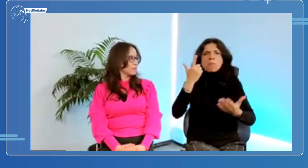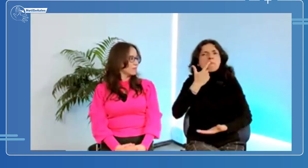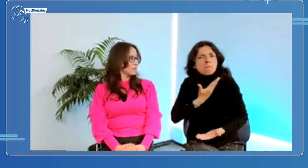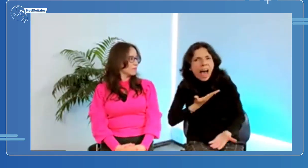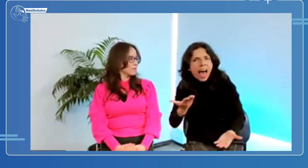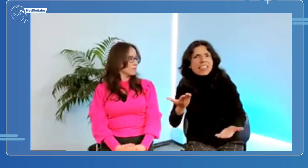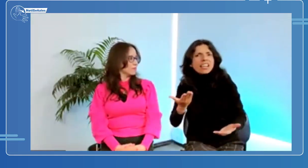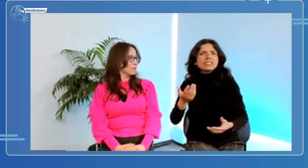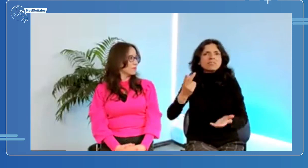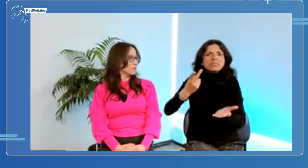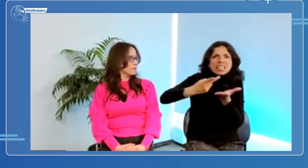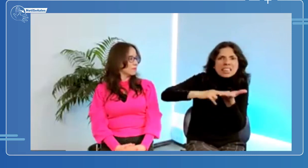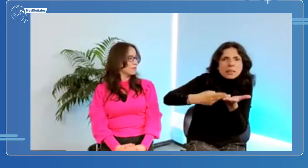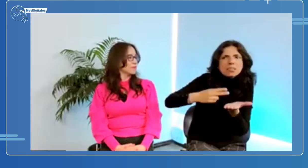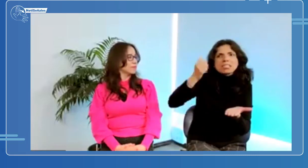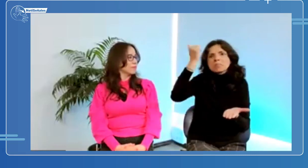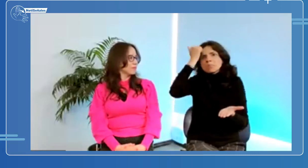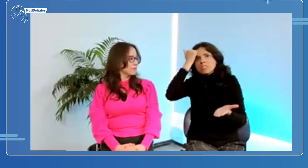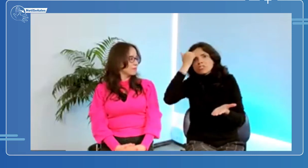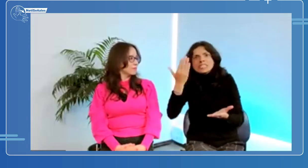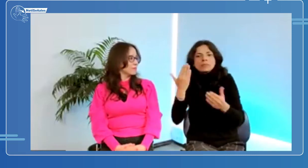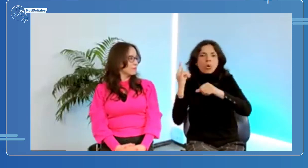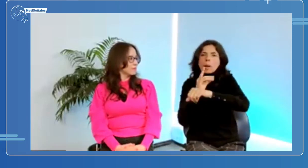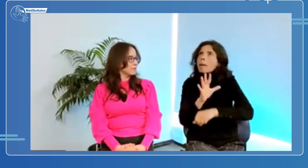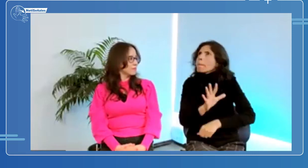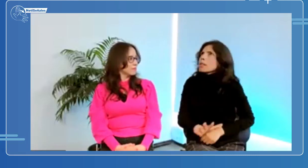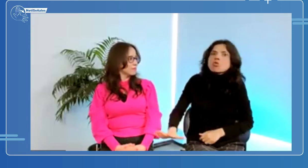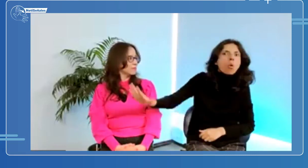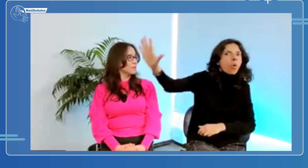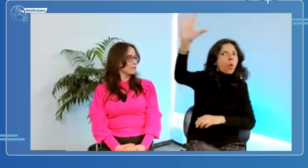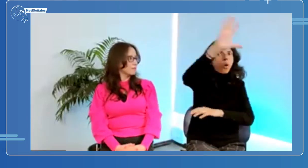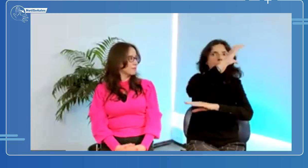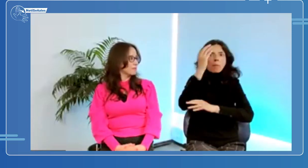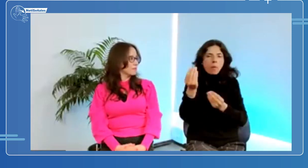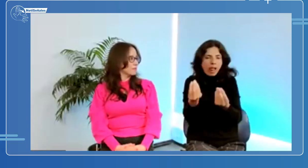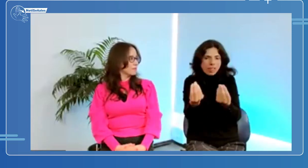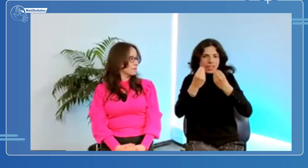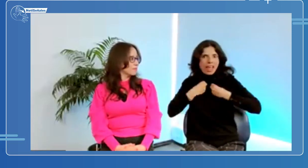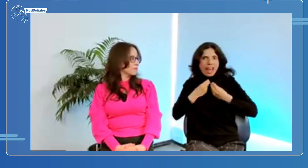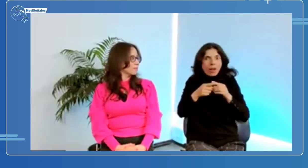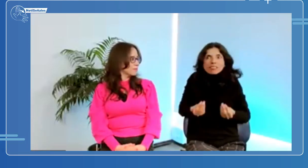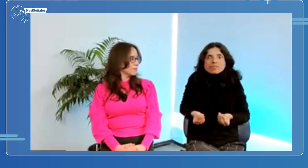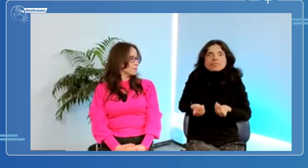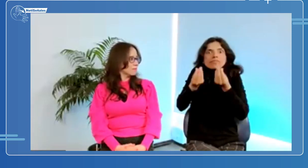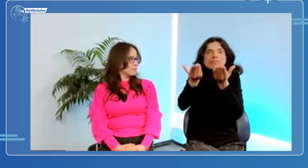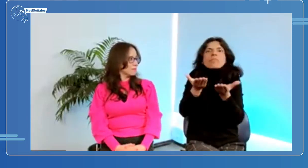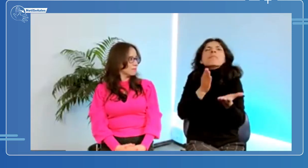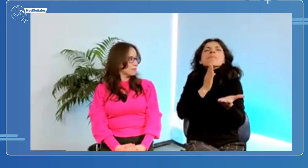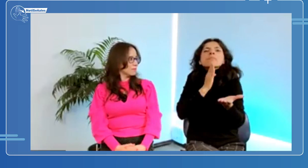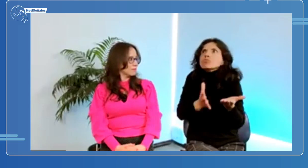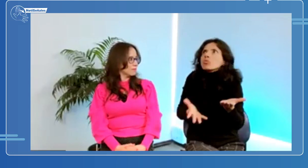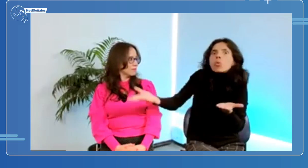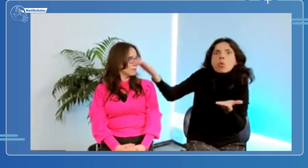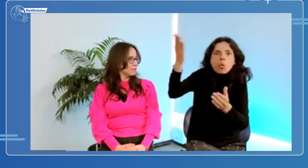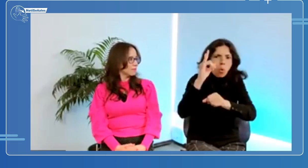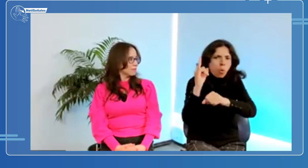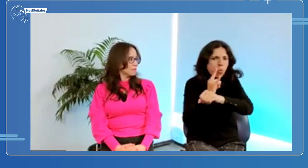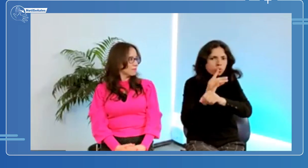sordos, en realidad para los padres de familias, intérpretes, maestros, para las personas sordas, para las personas en Colombia, para todas